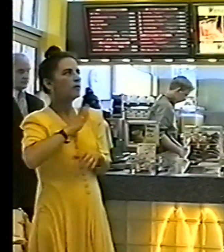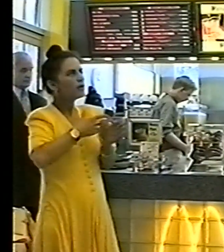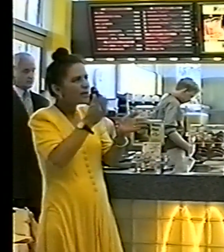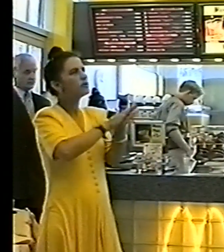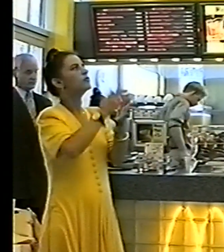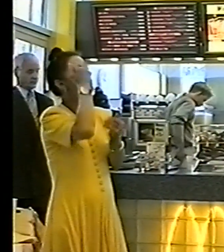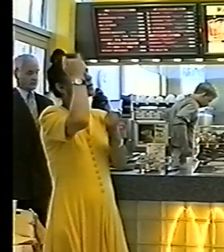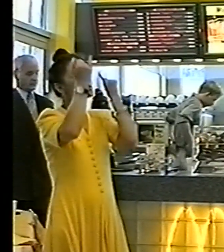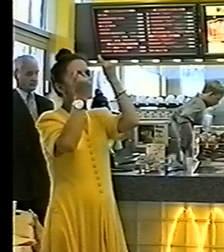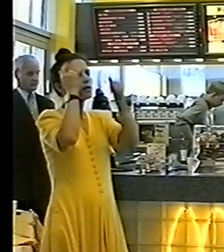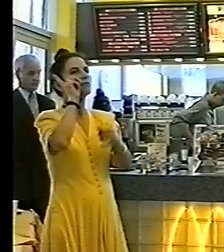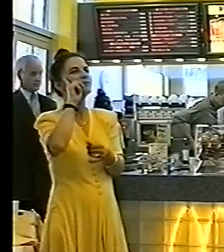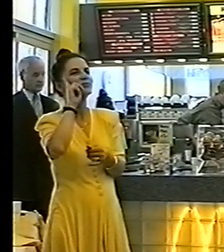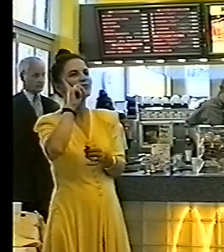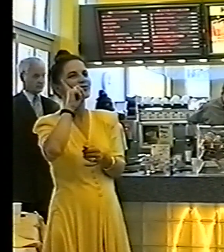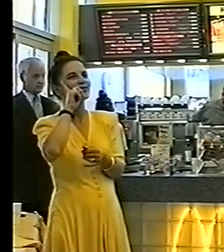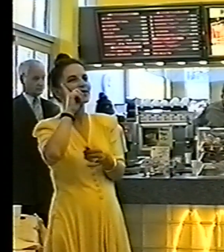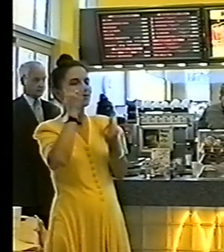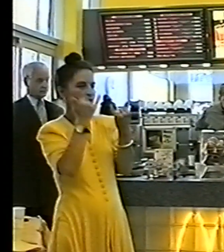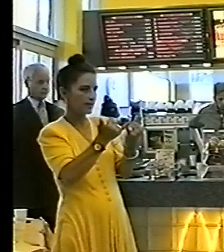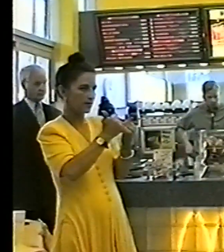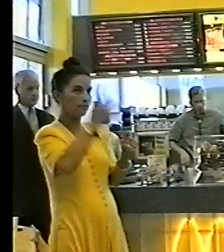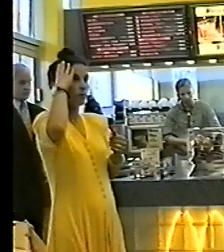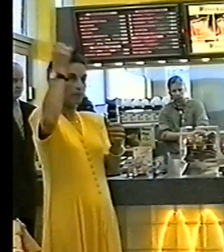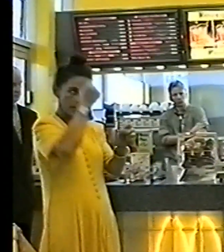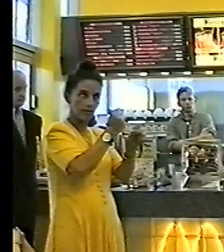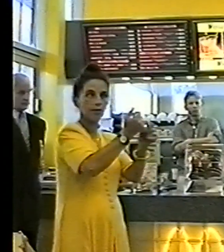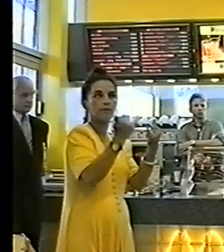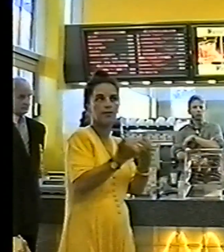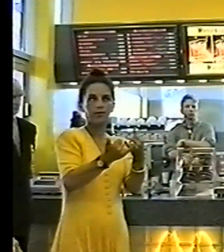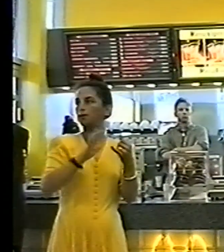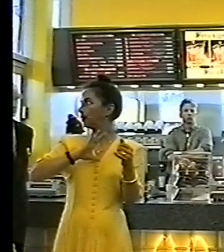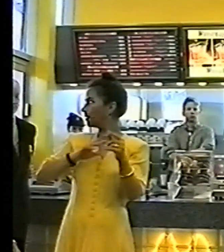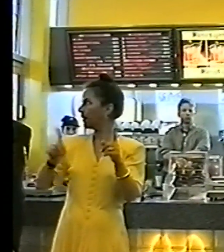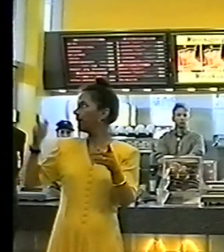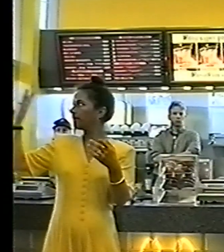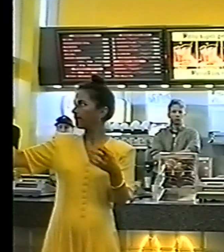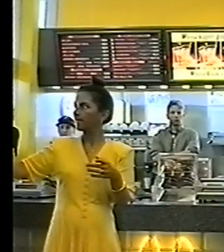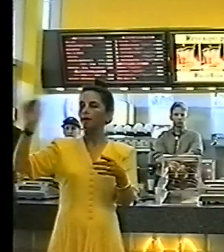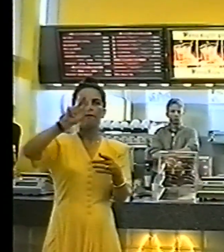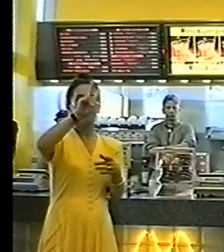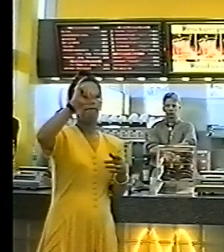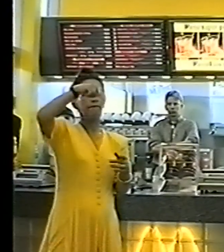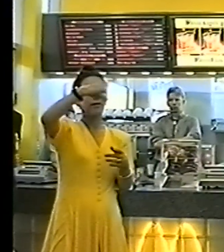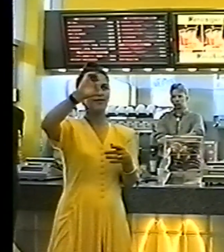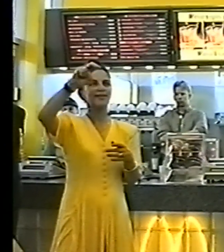aussi, parce que nous avons parmi notre personnel Vincent, malentendant, et